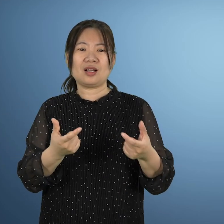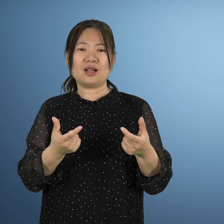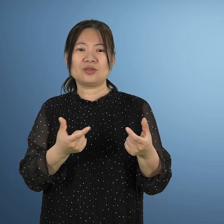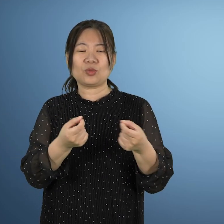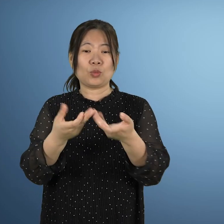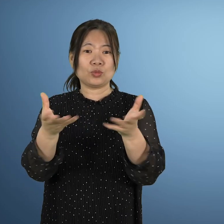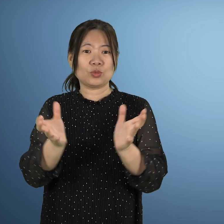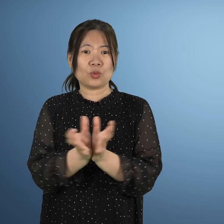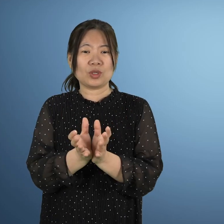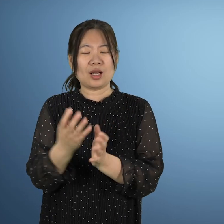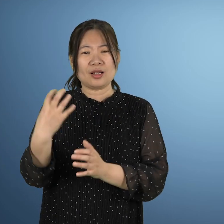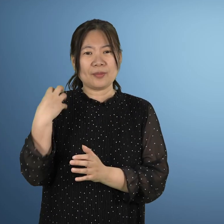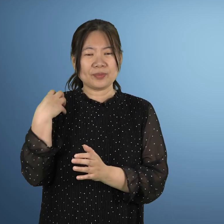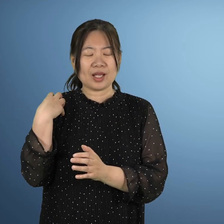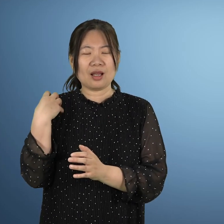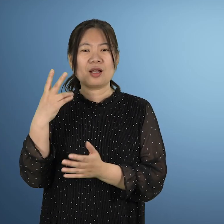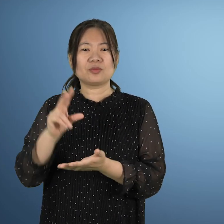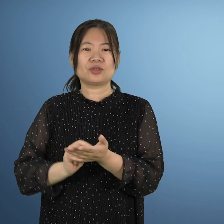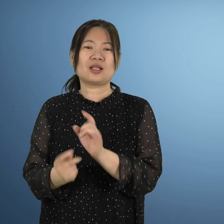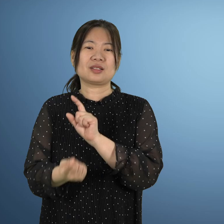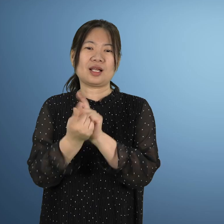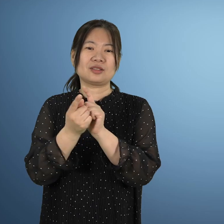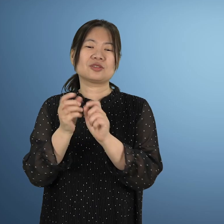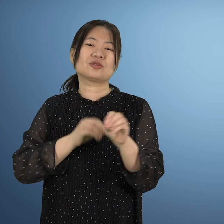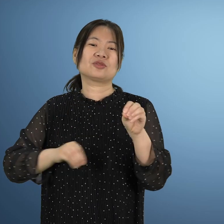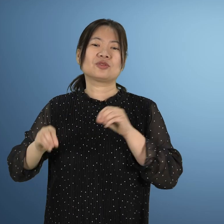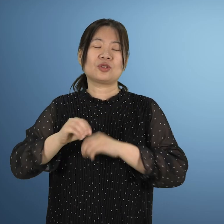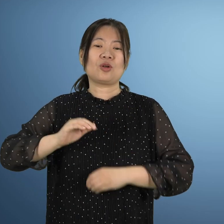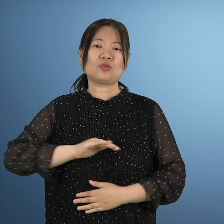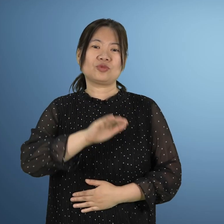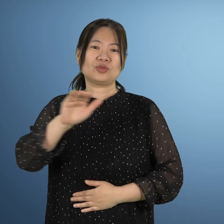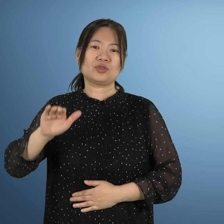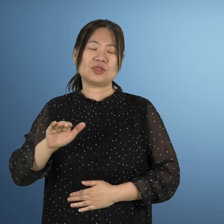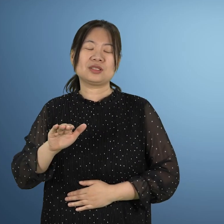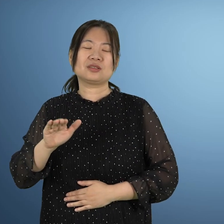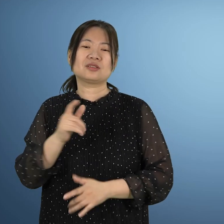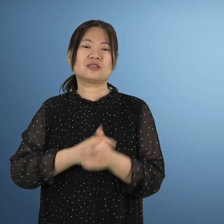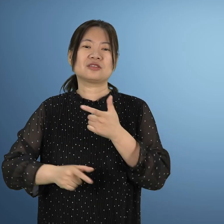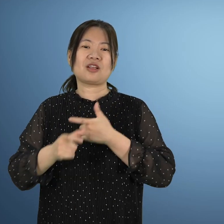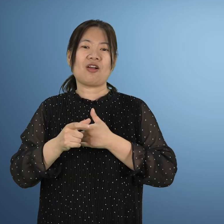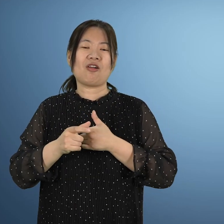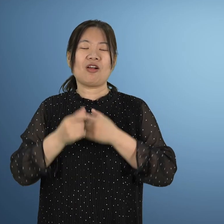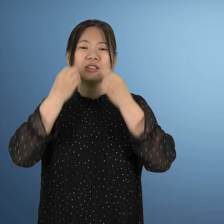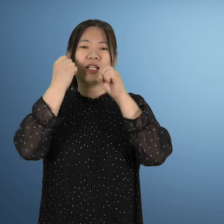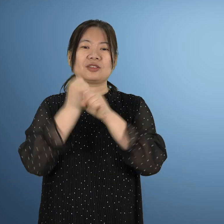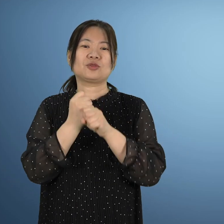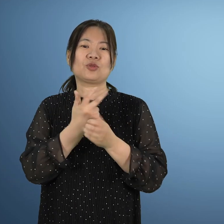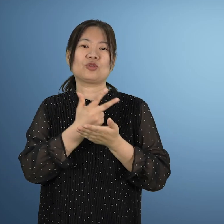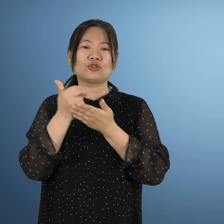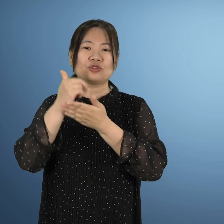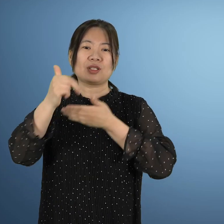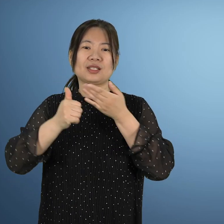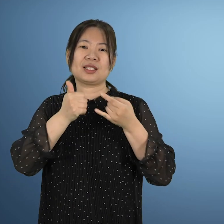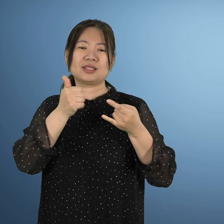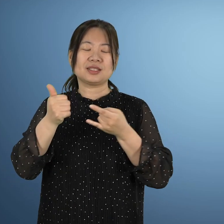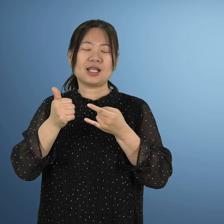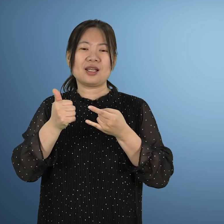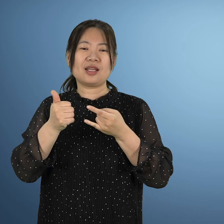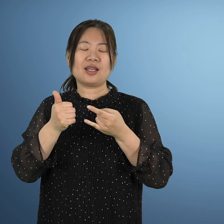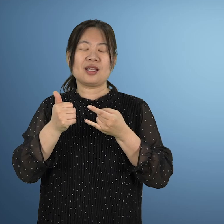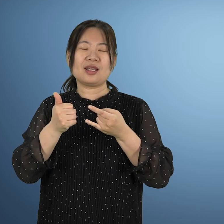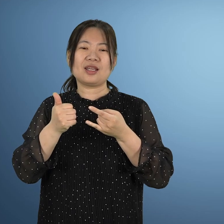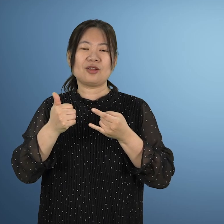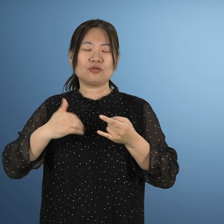공동의 과제로 닥쳤을수록 우리는 이럴 때일수록 창조주 하나님 앞에 피조물로서의